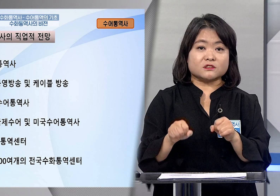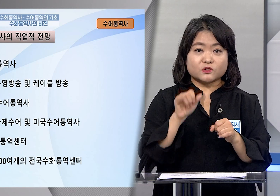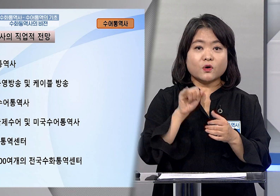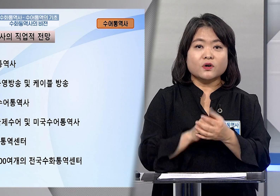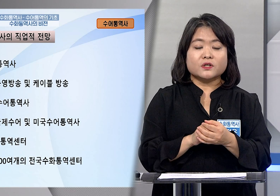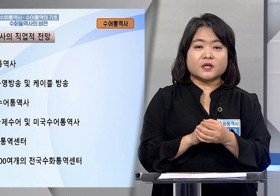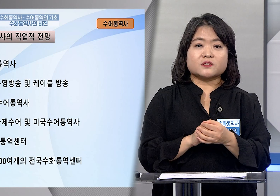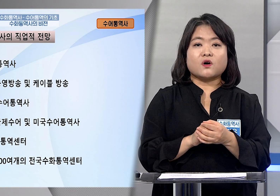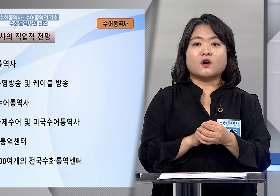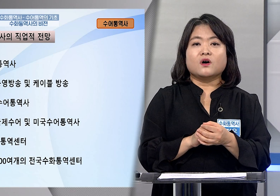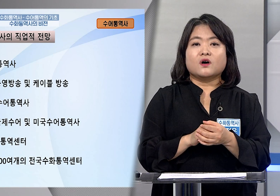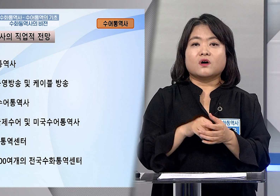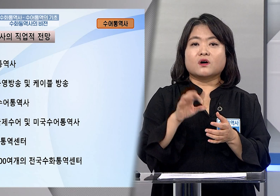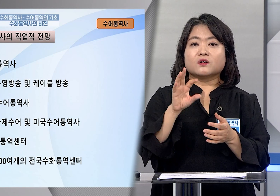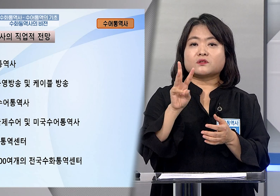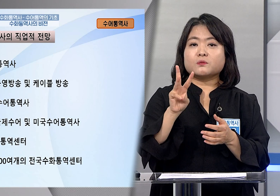움직이거든요. 그래서